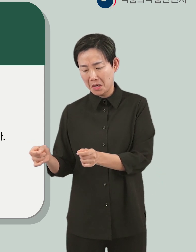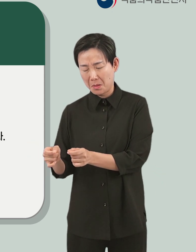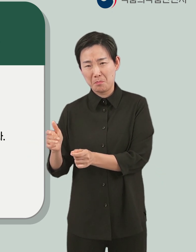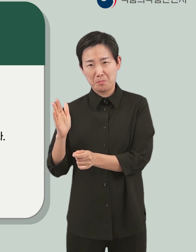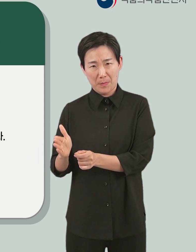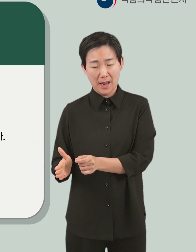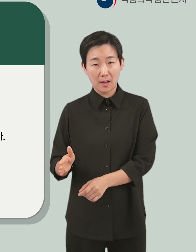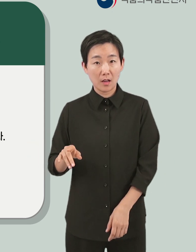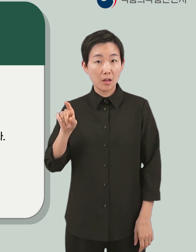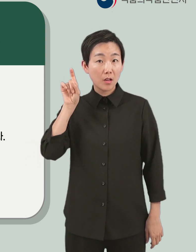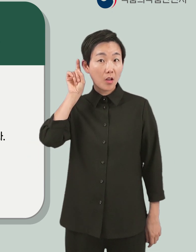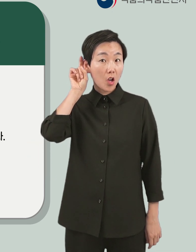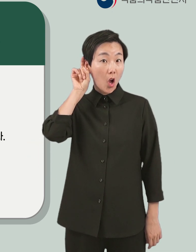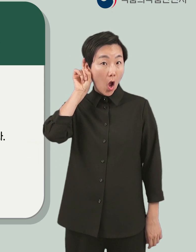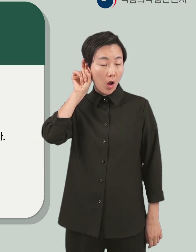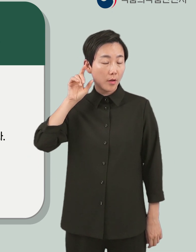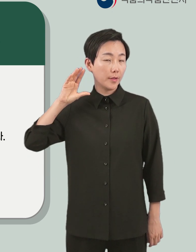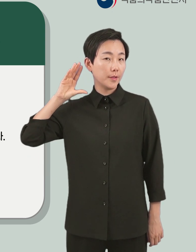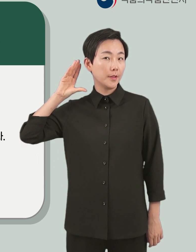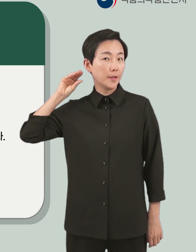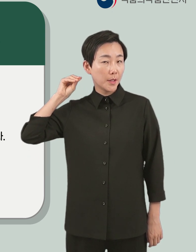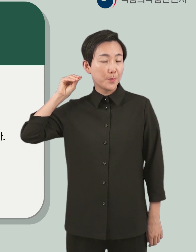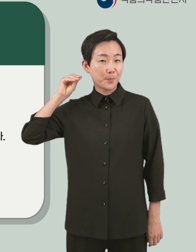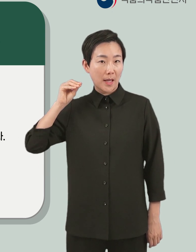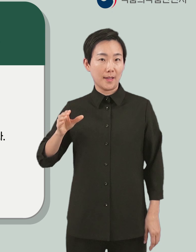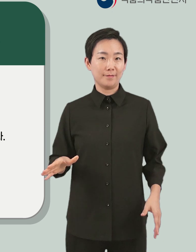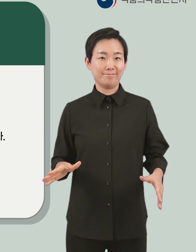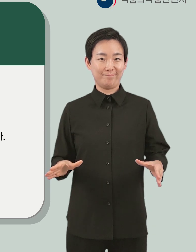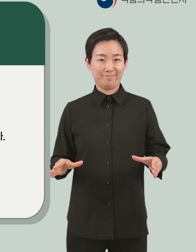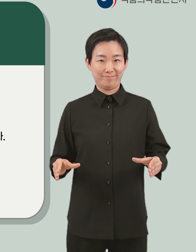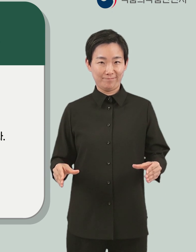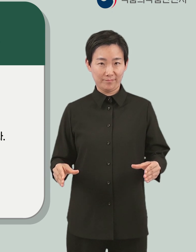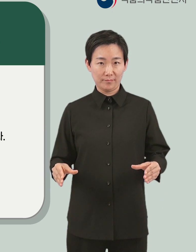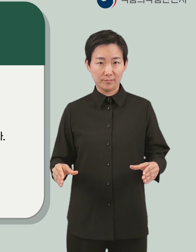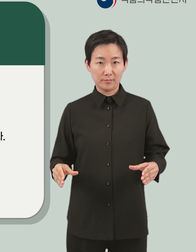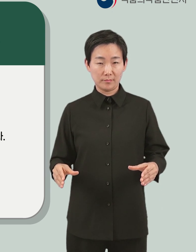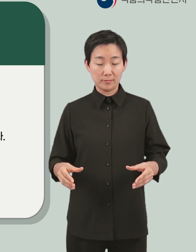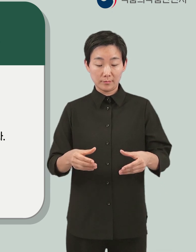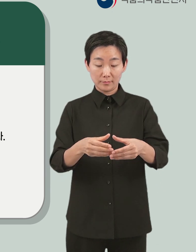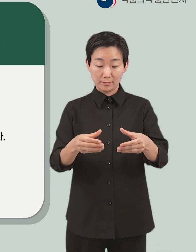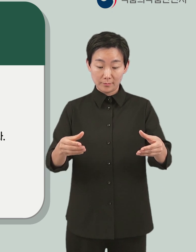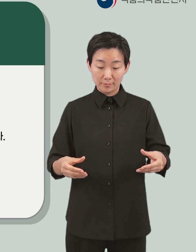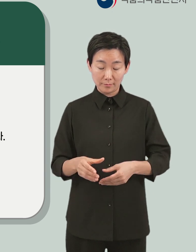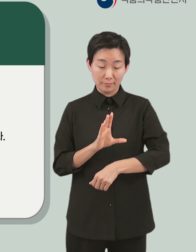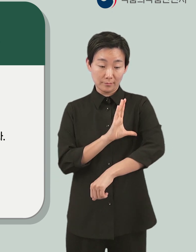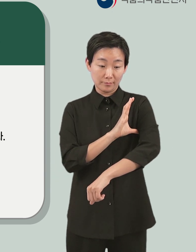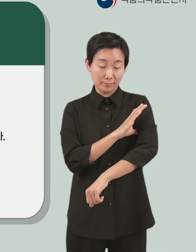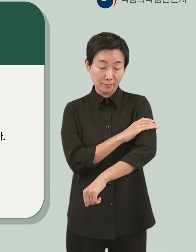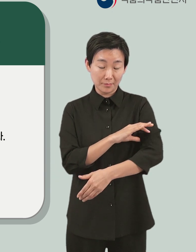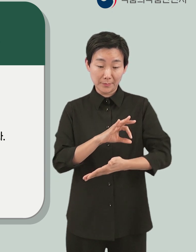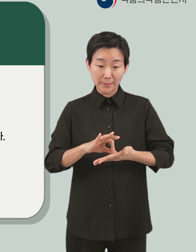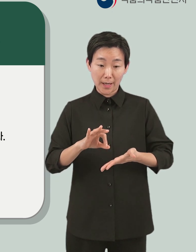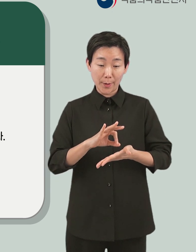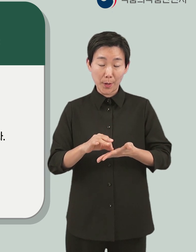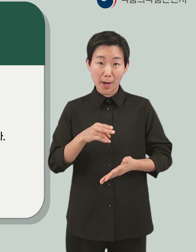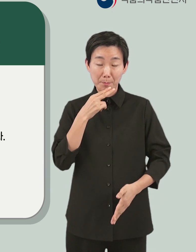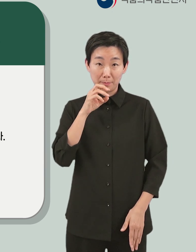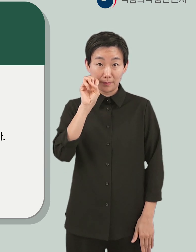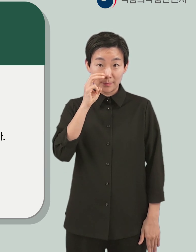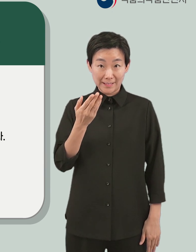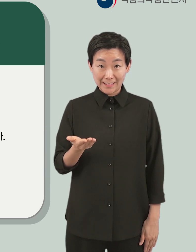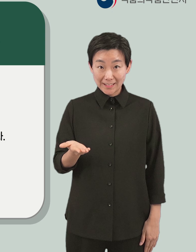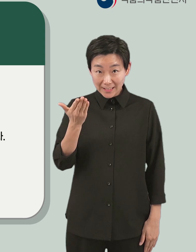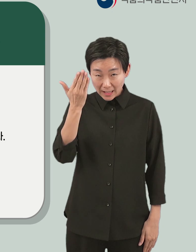전도성 물질에 닿지 않도록 하고 보청기를 착용한 경우에는 반드시 전원을 끈 뒤 사용합니다. 본 의료기기를 3개월